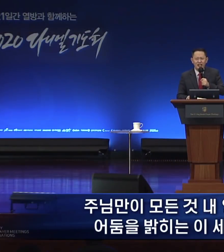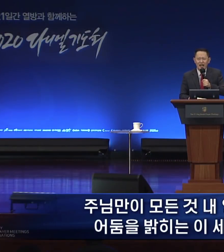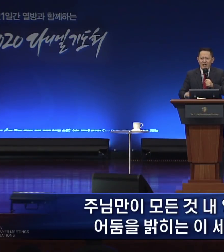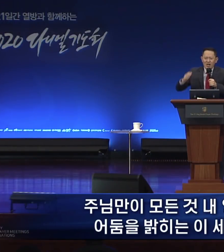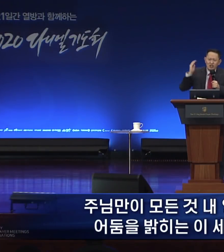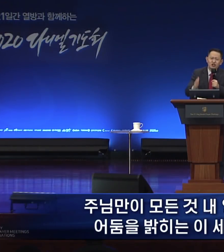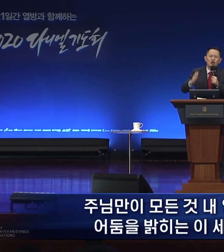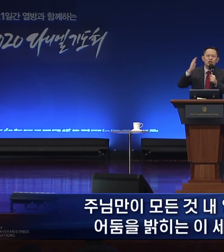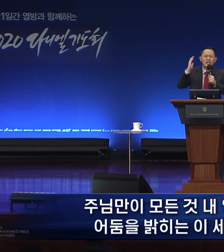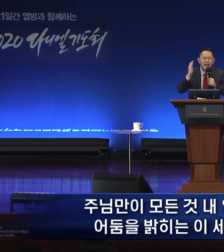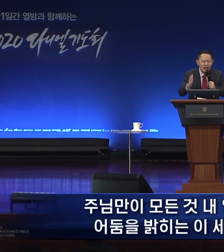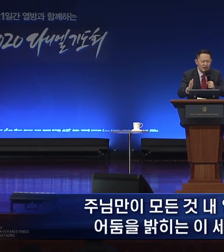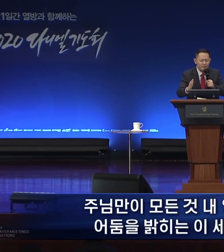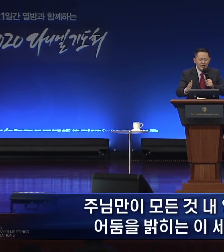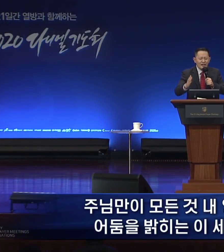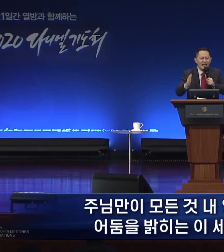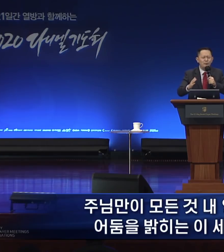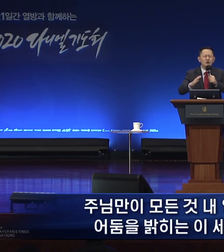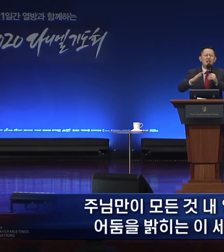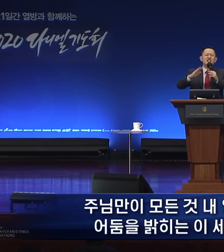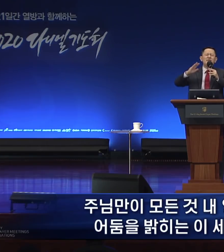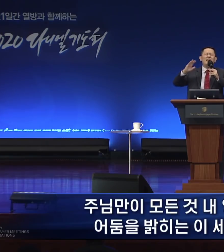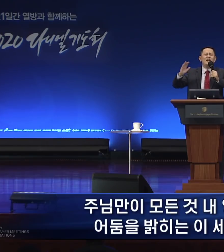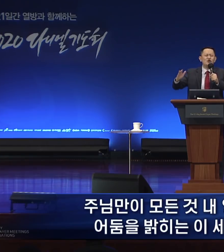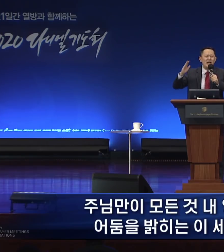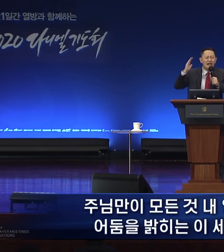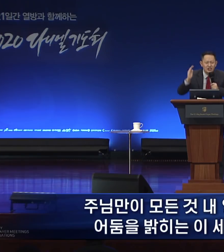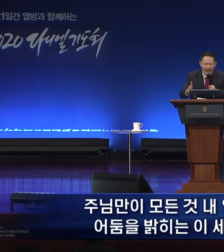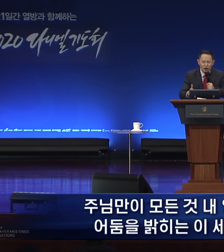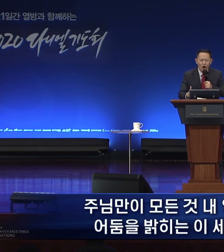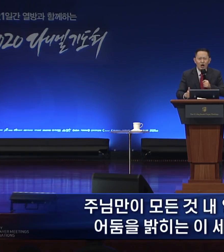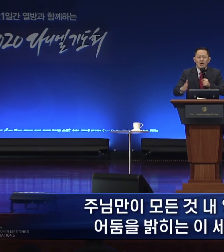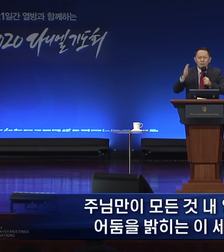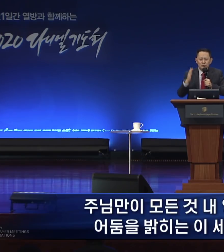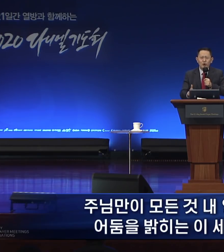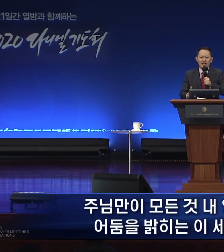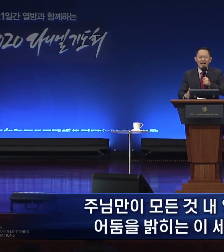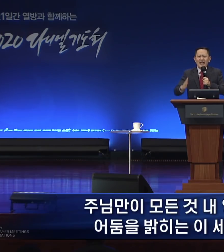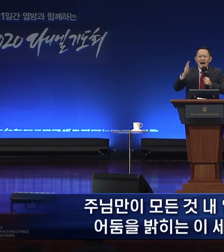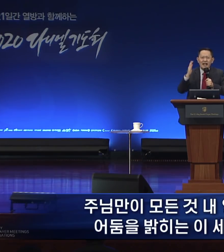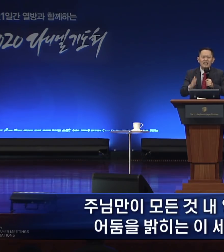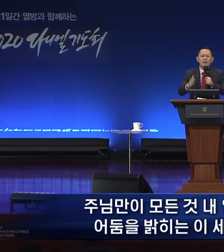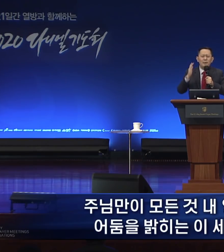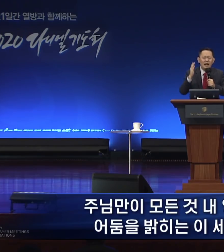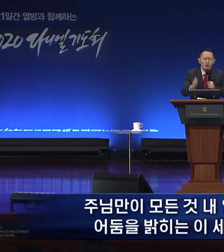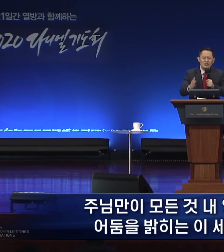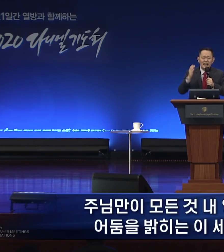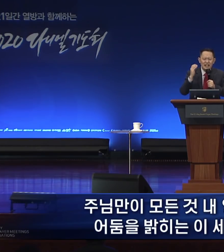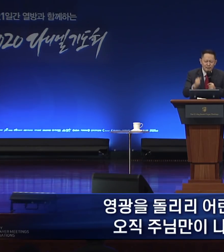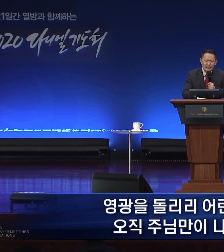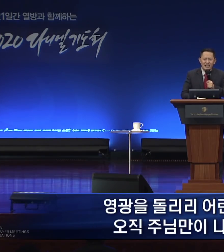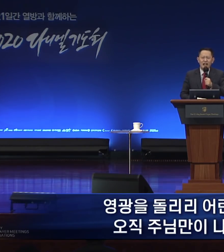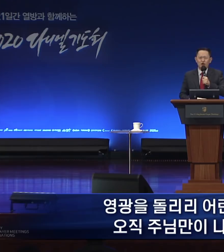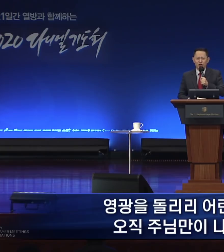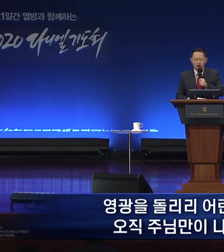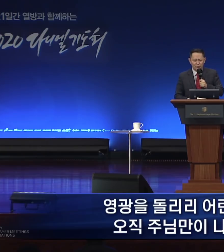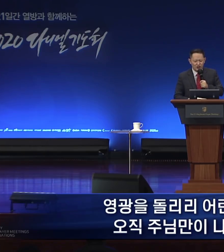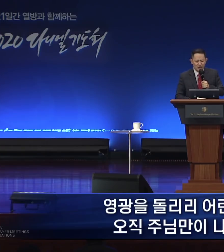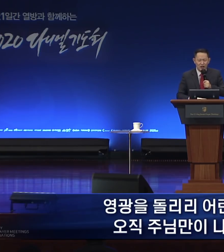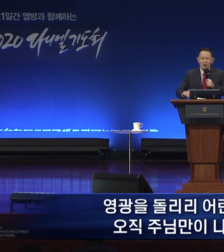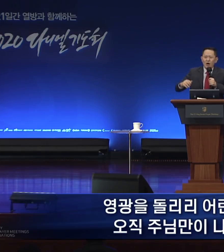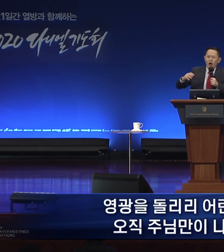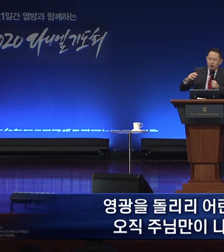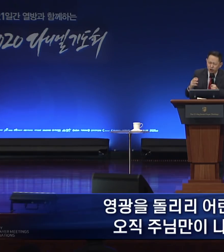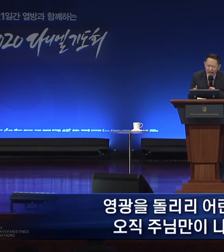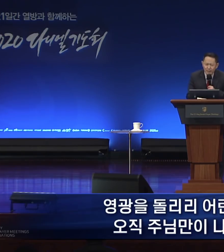부담되는 게 아니라 인격적인 그 하나님, 나의 문제를 지금 해결하지 않을지라도 묵묵히 하나님을 바라보는 그 하나님을 만나게 하여